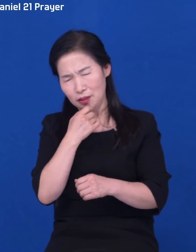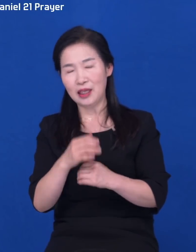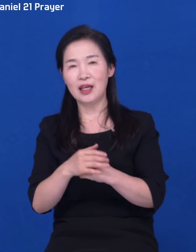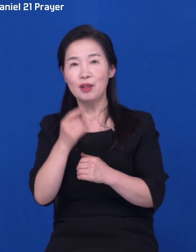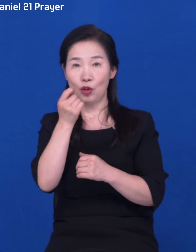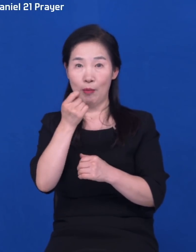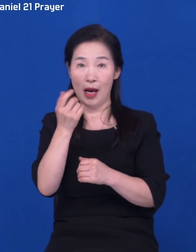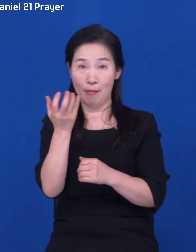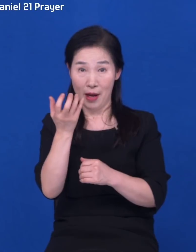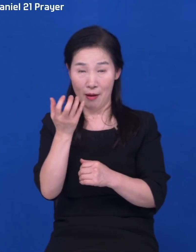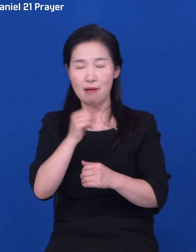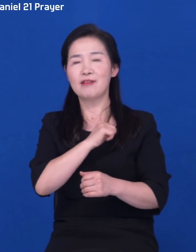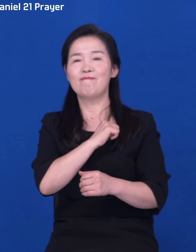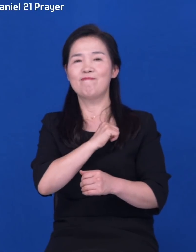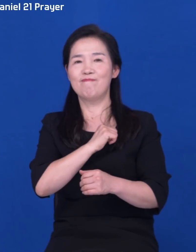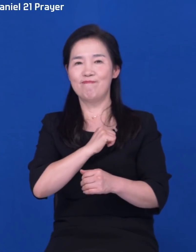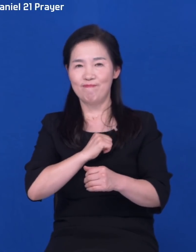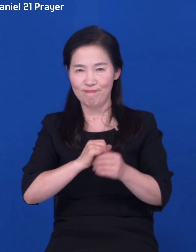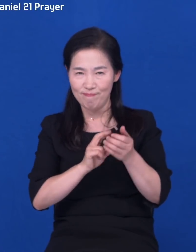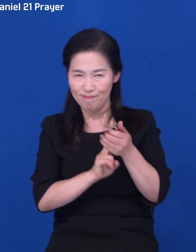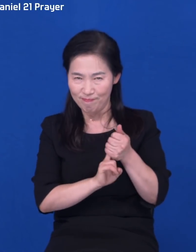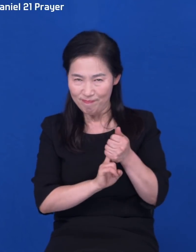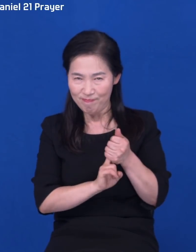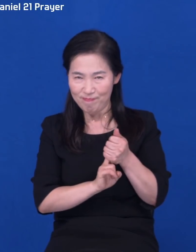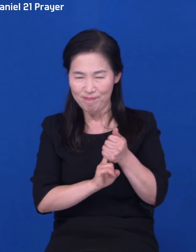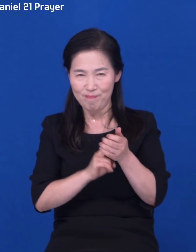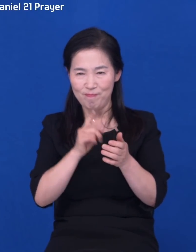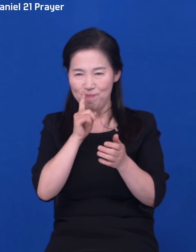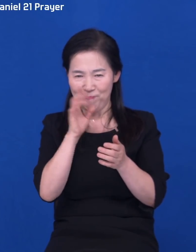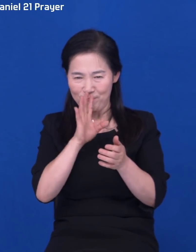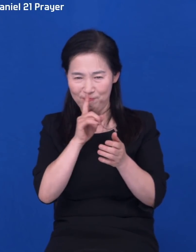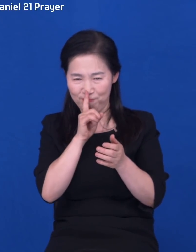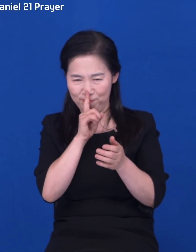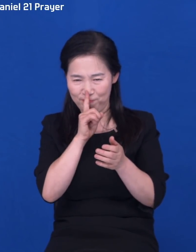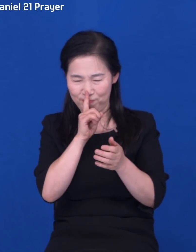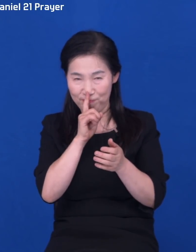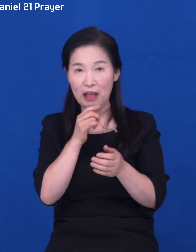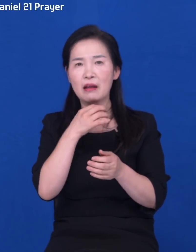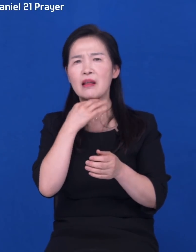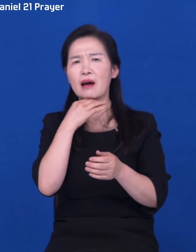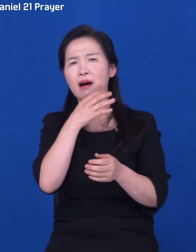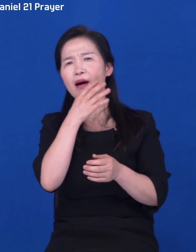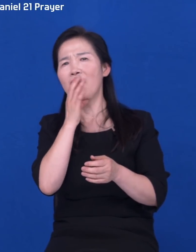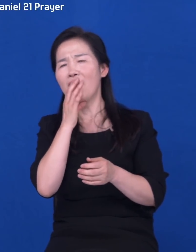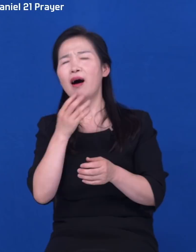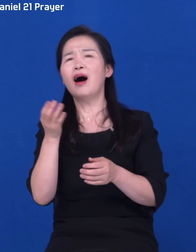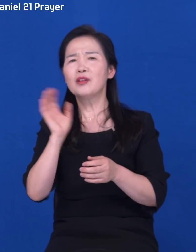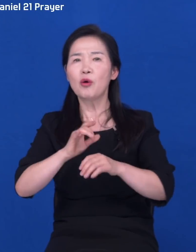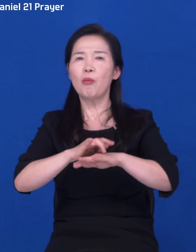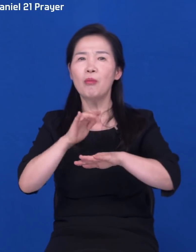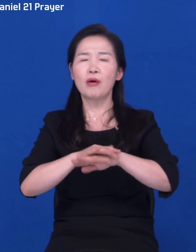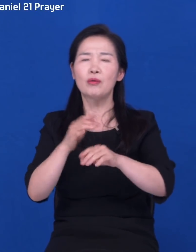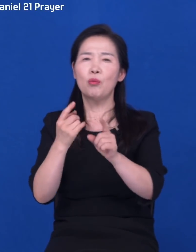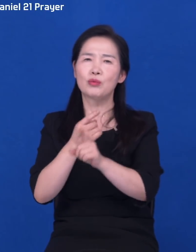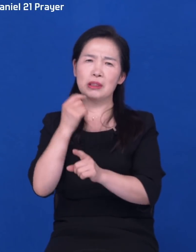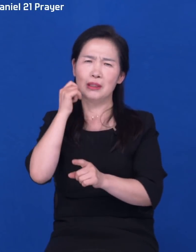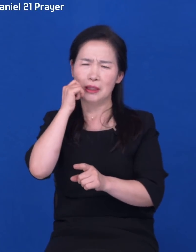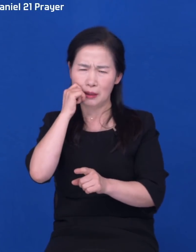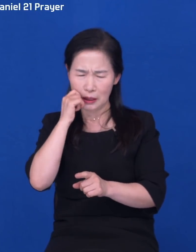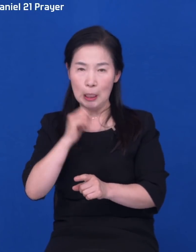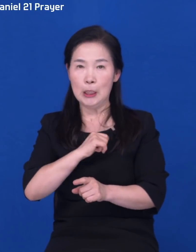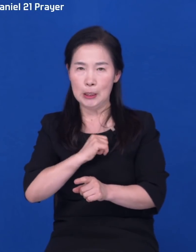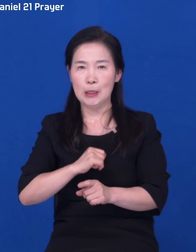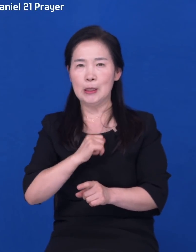그걸 숨겼어요. 병원 혹시 누가 데려갈까 봐. 근데 그게 나이가 그렇게 먹어서까지도 그 버릇을 못 고치고, 그리고